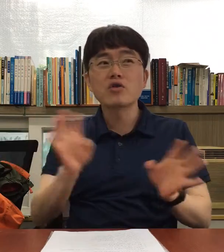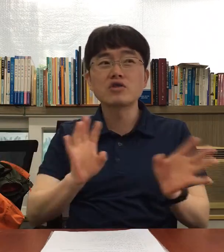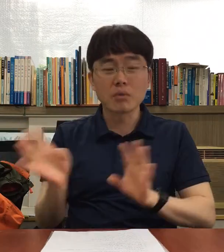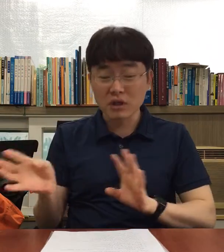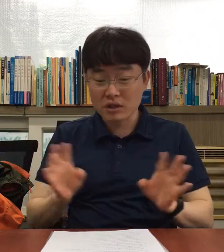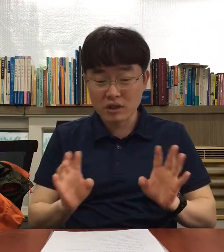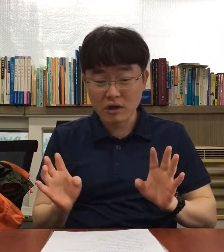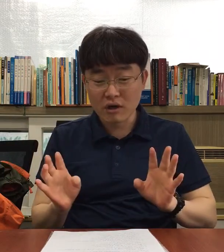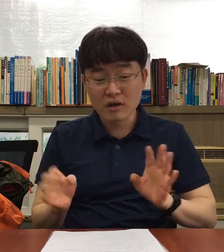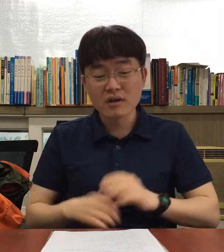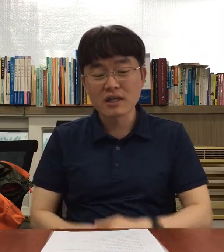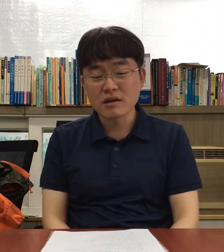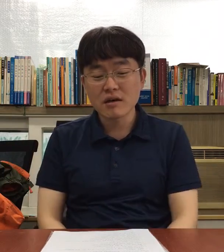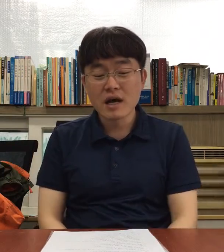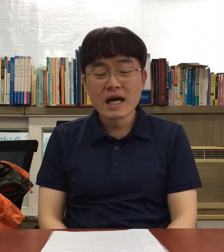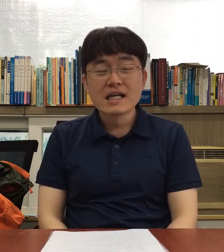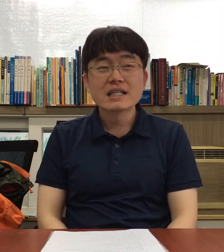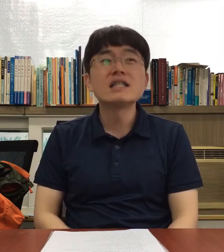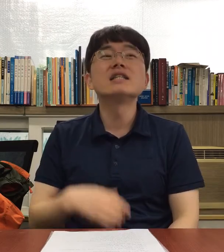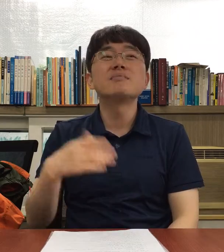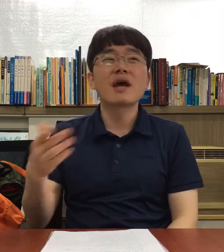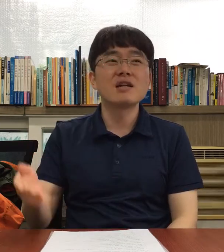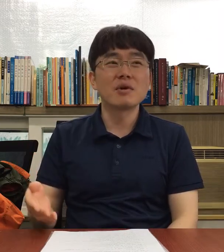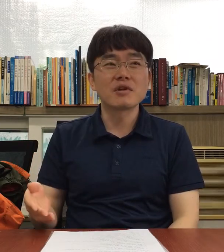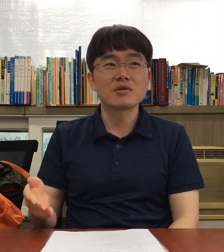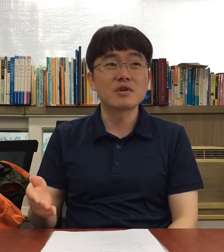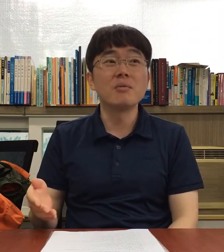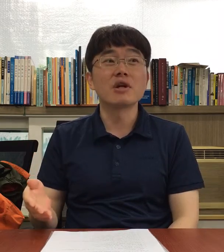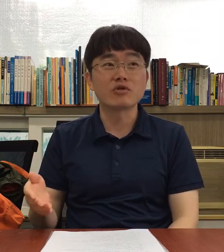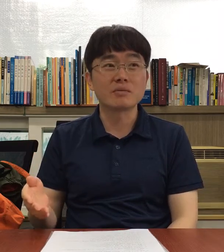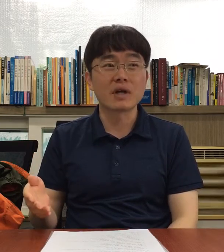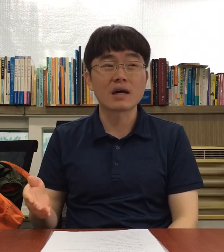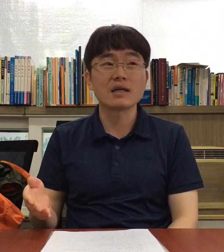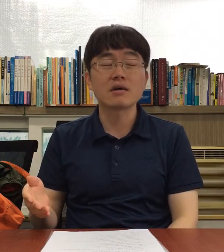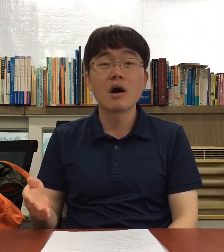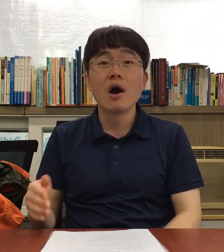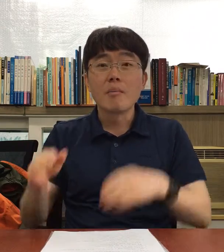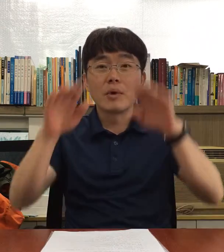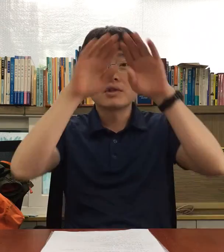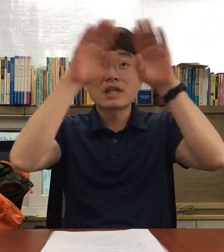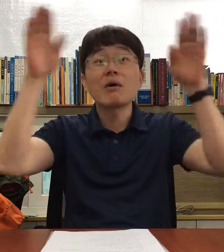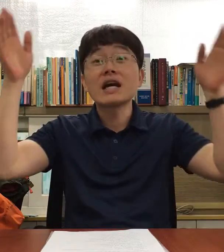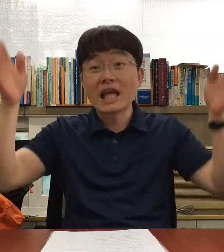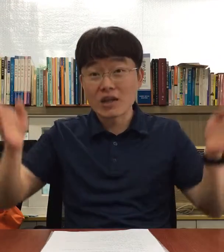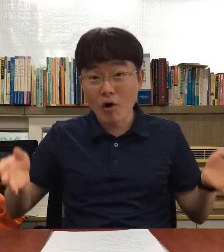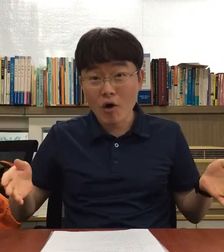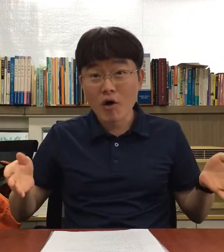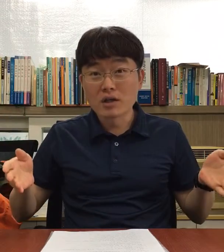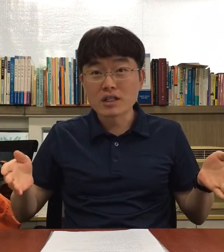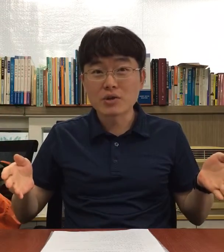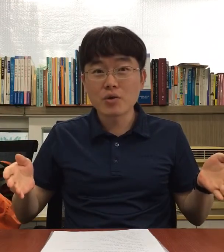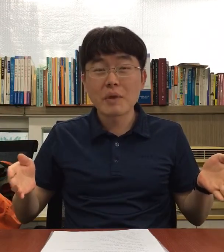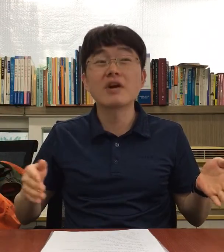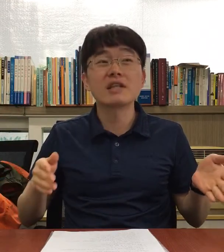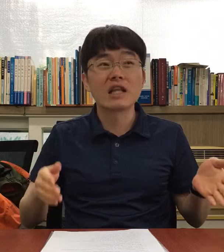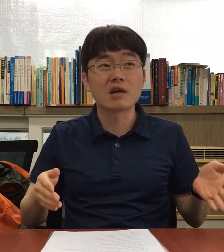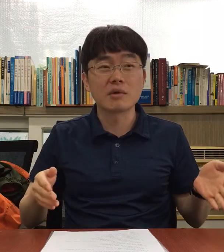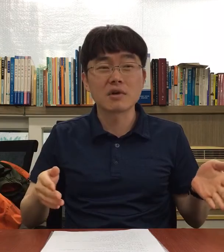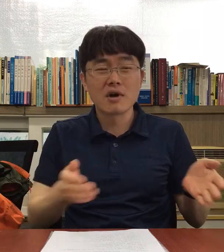엉클어져 버리거든요. 그래서 큰 배를 먼저 좀 설명해 줬습니다. 그래서 먼저 상황이 되는 거, 그리고 배경이 되는 거 먼저.